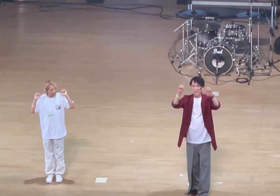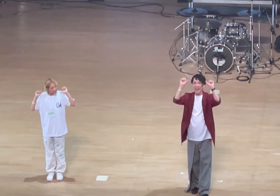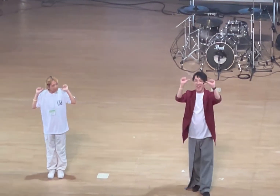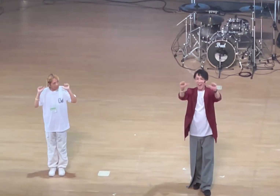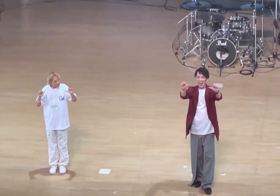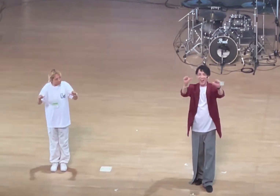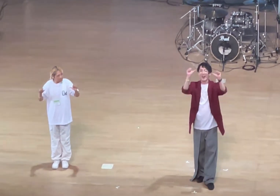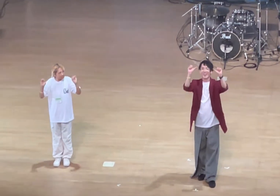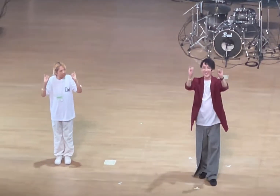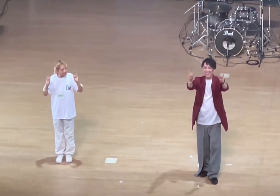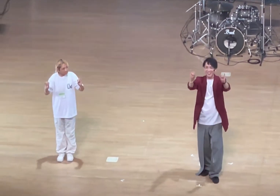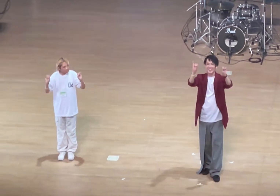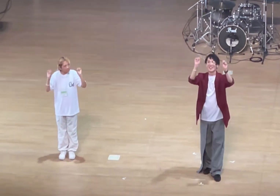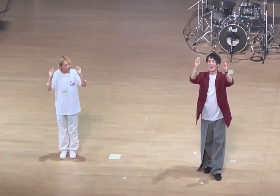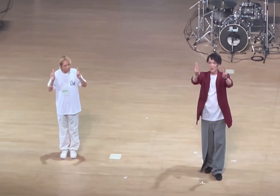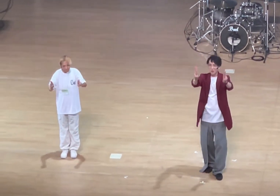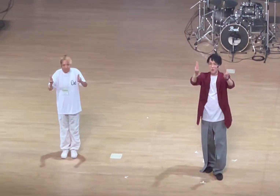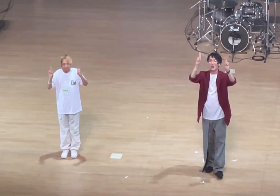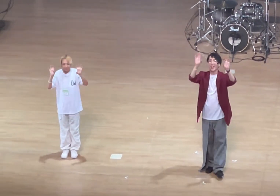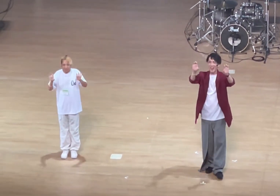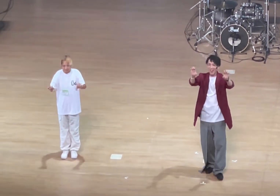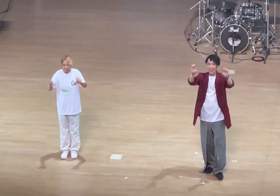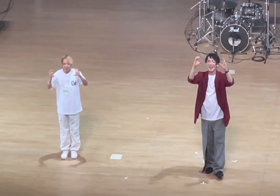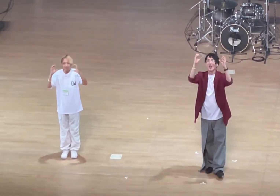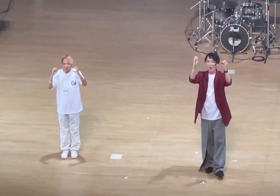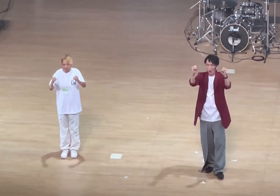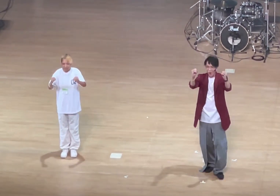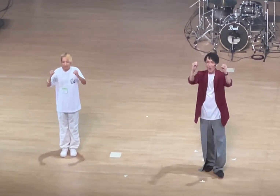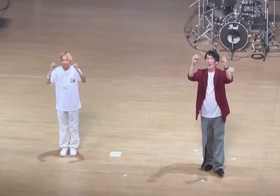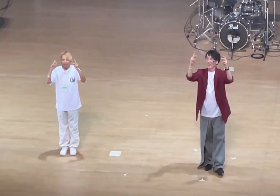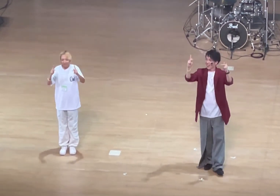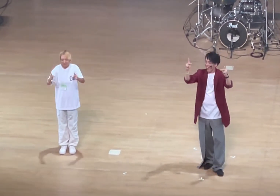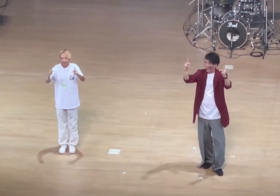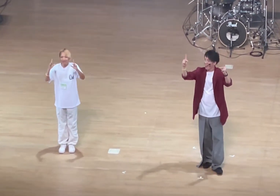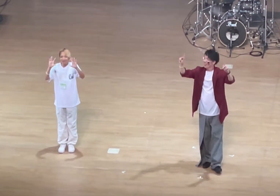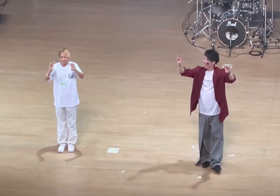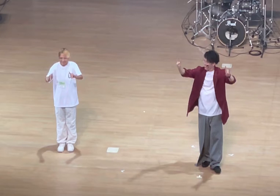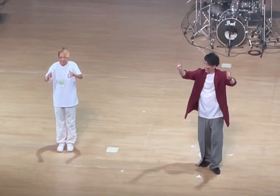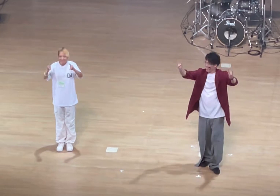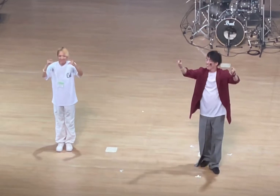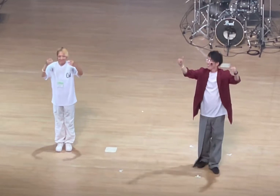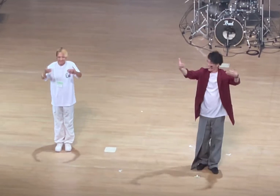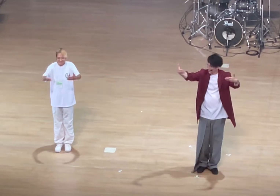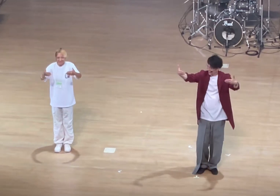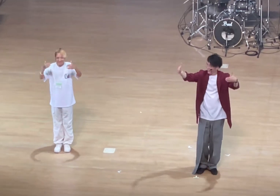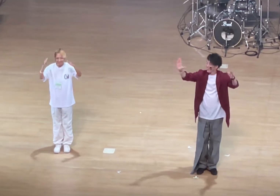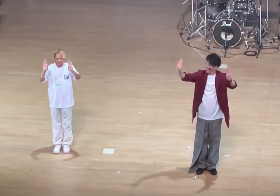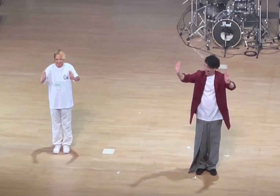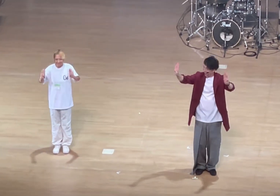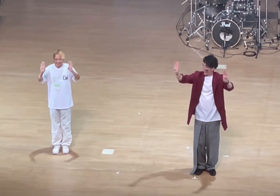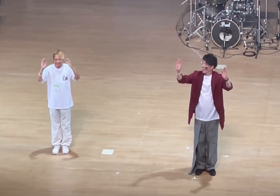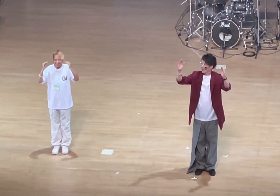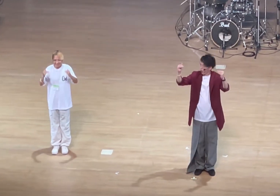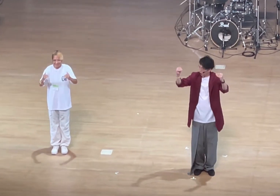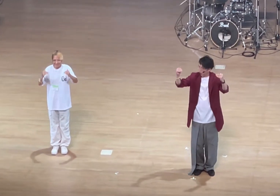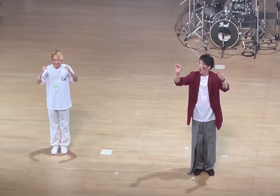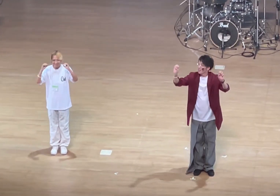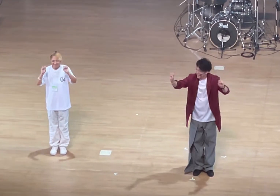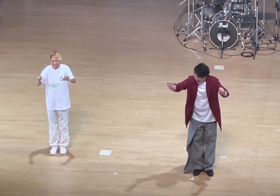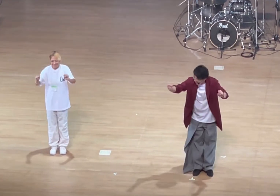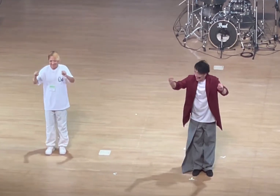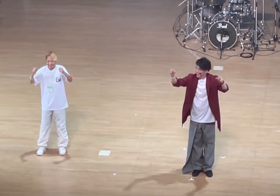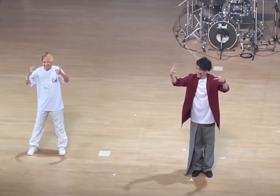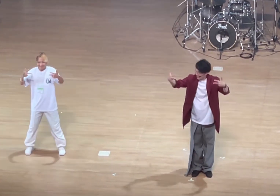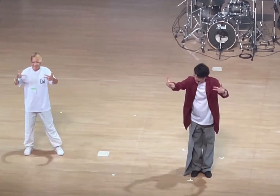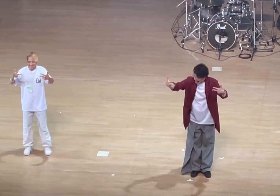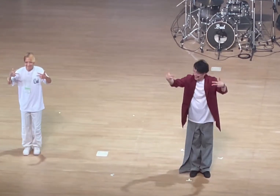ーの、あ、い、う、え、お、か、き、く、け、こ、